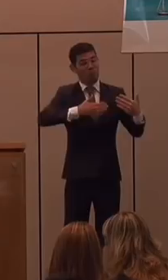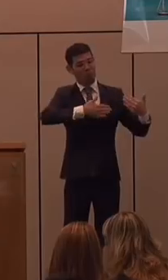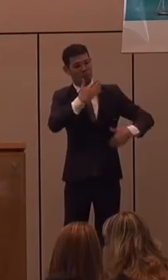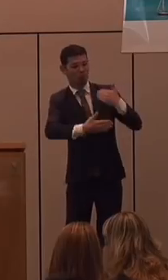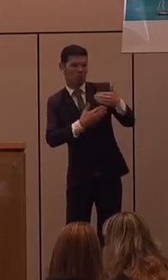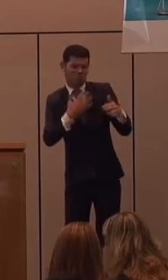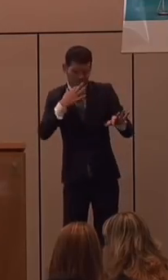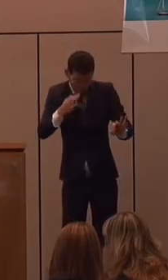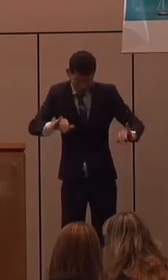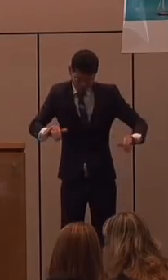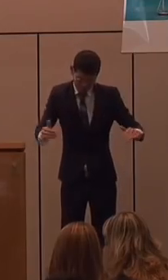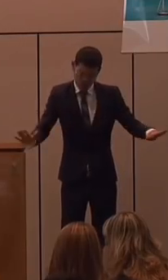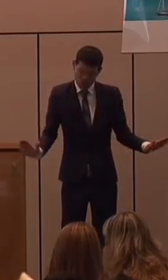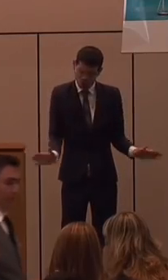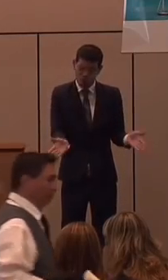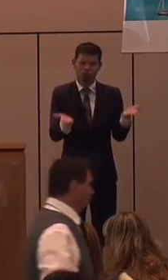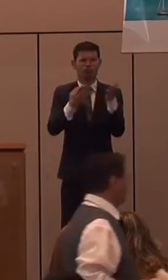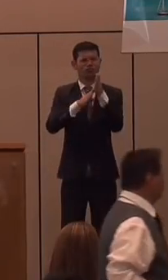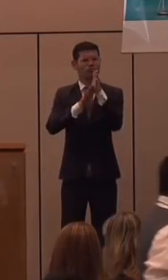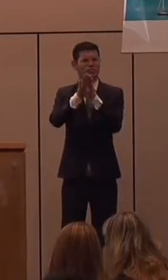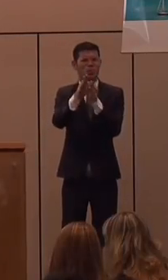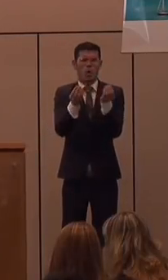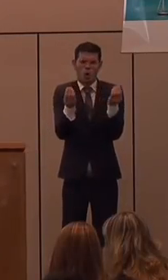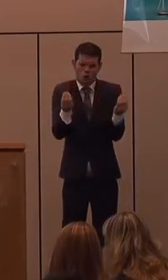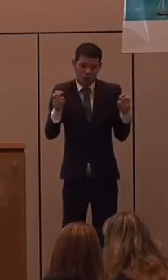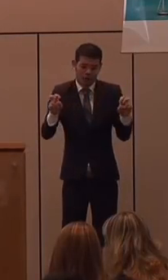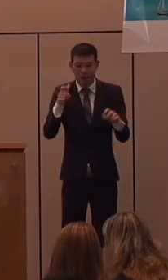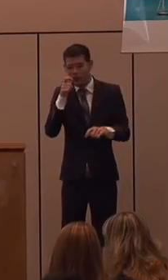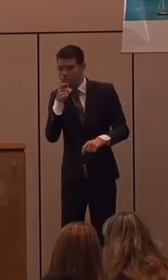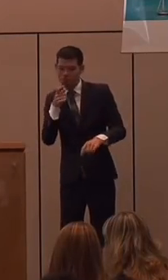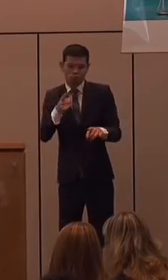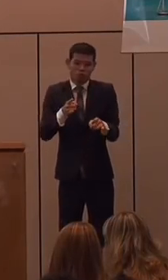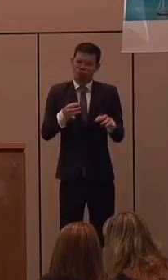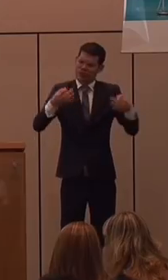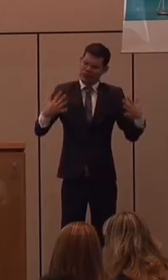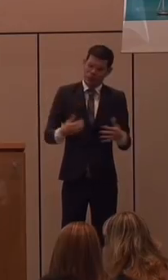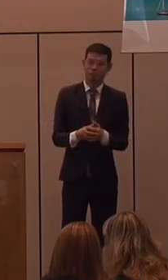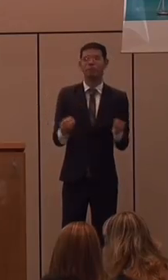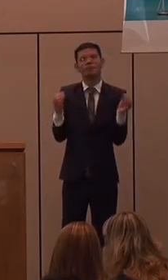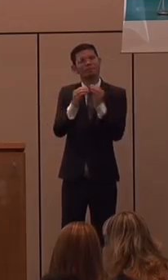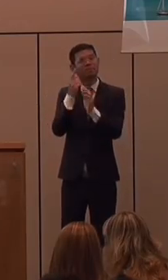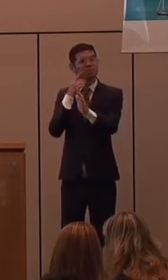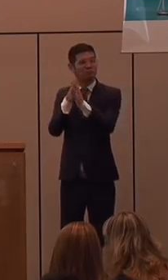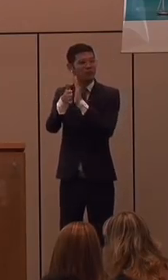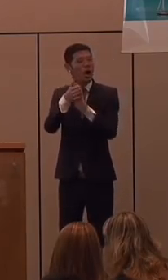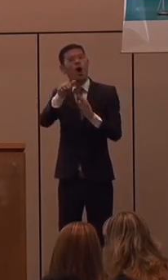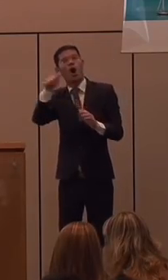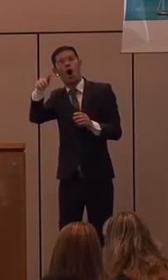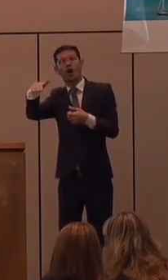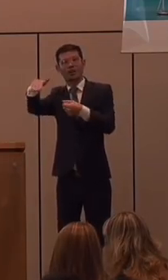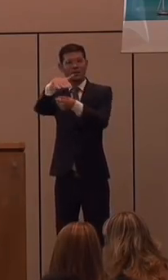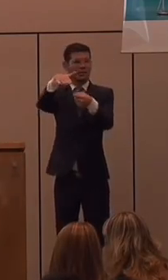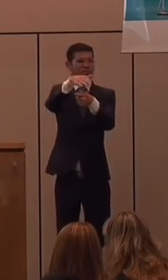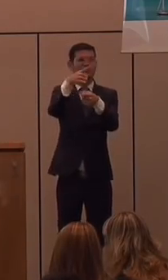de manera que si hemos avanzado mucho en el tema de la percepción de la seguridad y adicionalmente hay que mencionar que en otras regiones el apoyo por